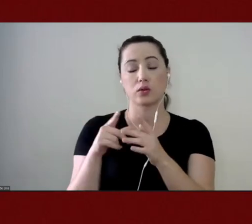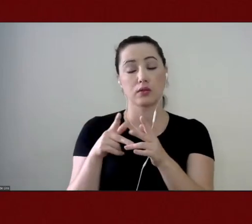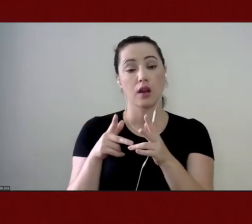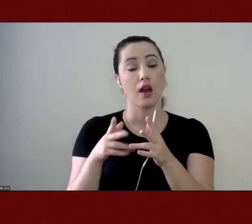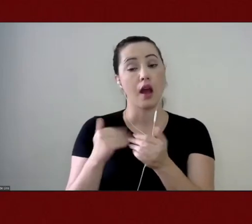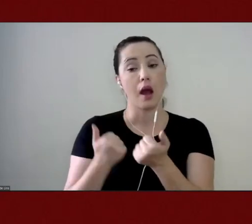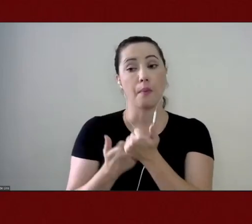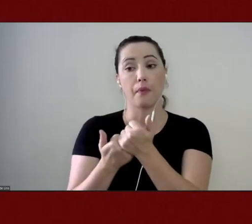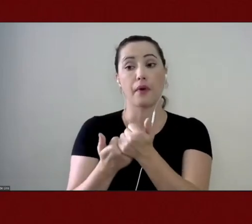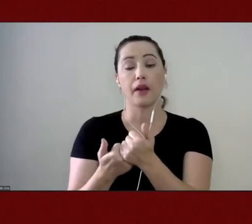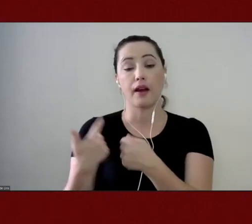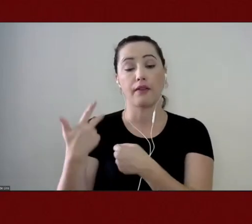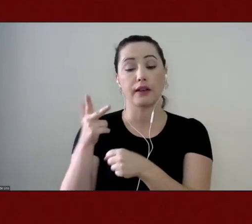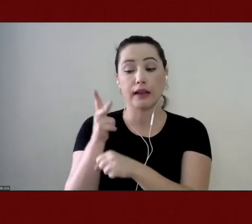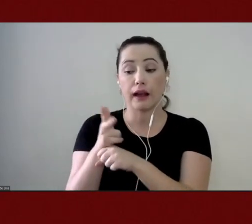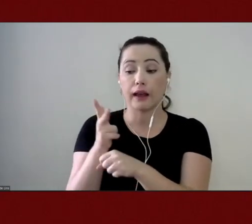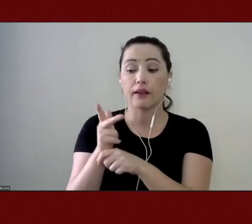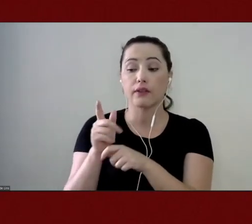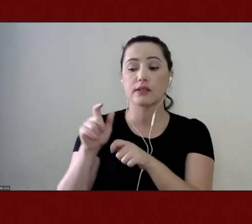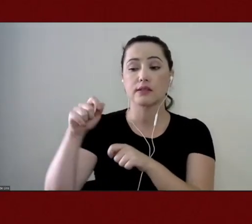inclusive, no plano internacional, né?